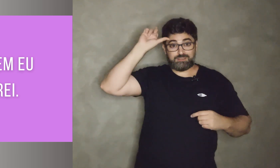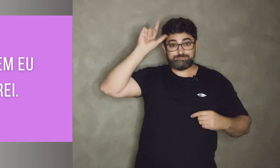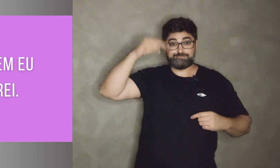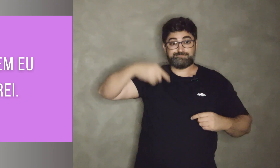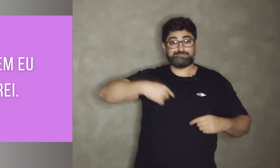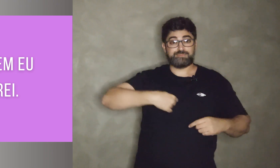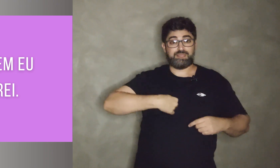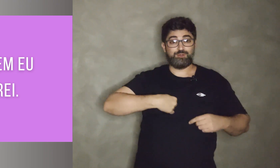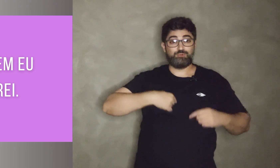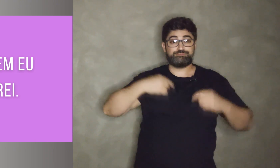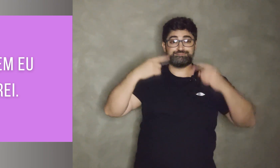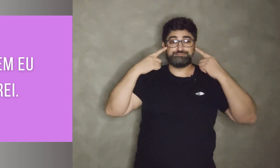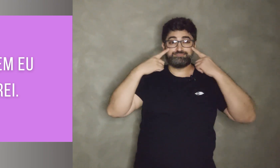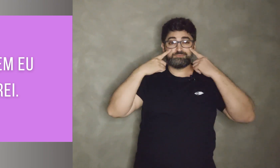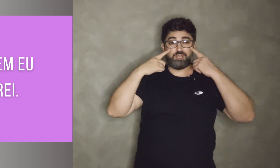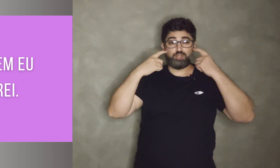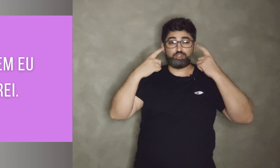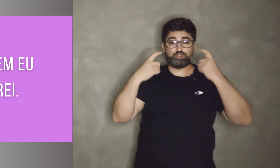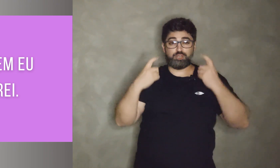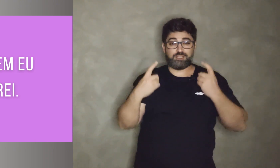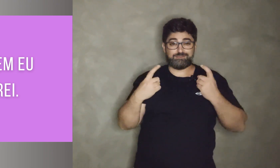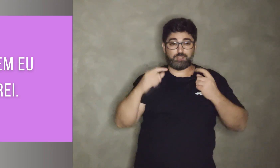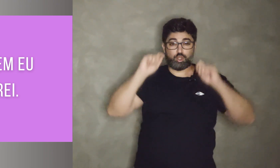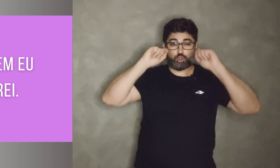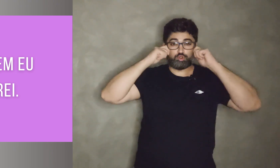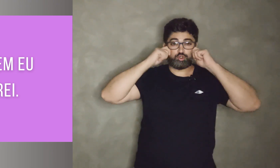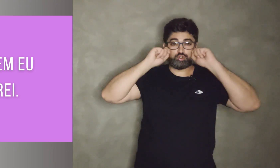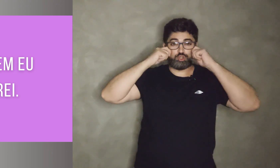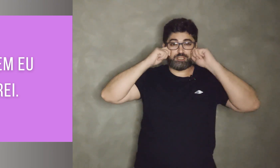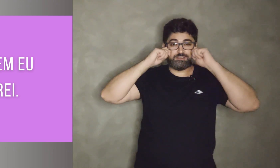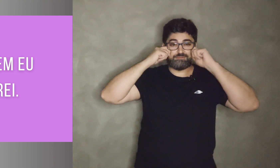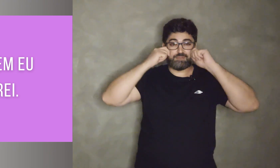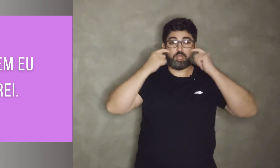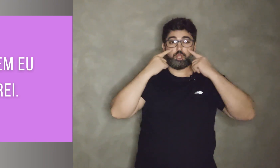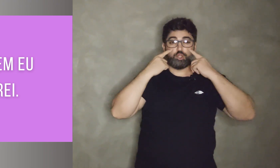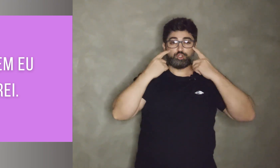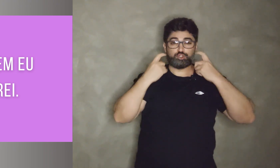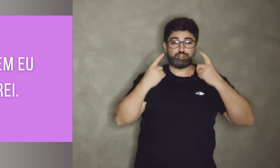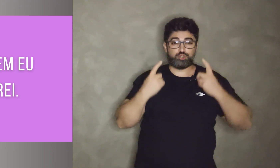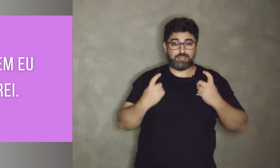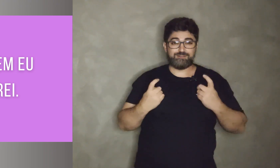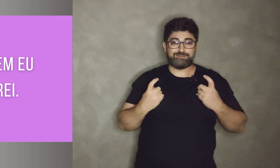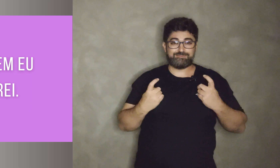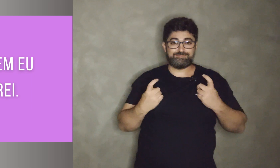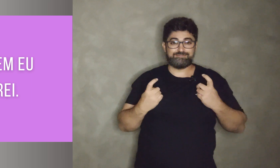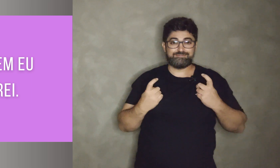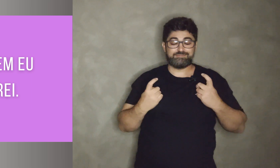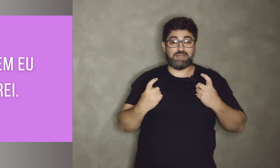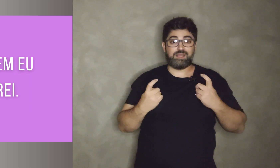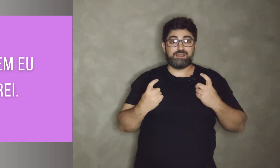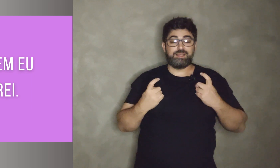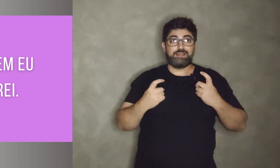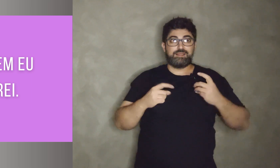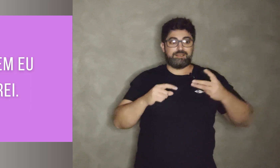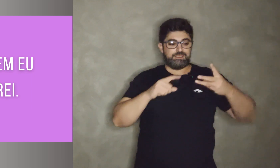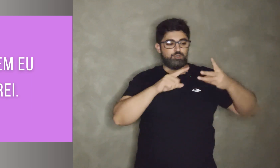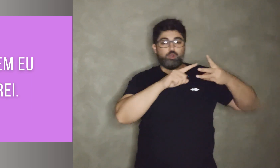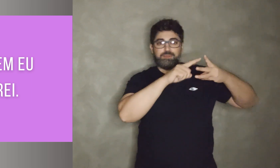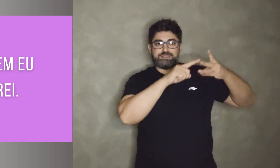Ontem eu chorei. Chorei. Chorei. Tá? E o